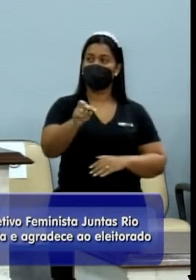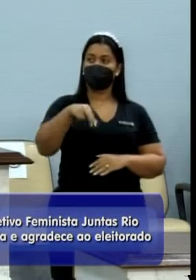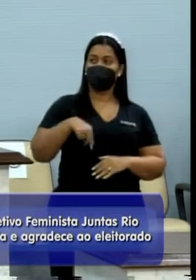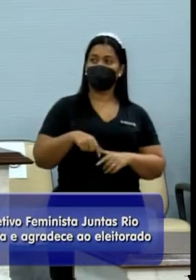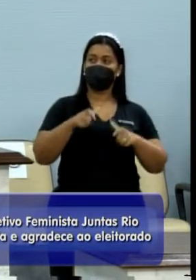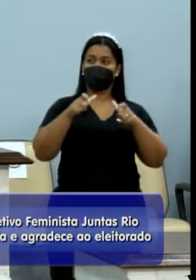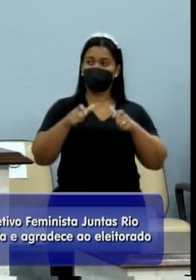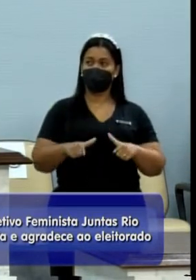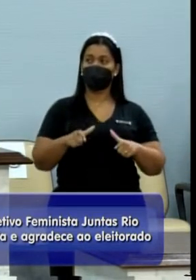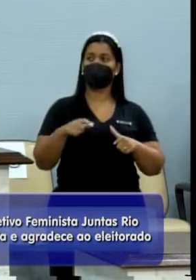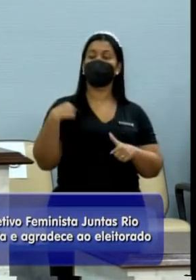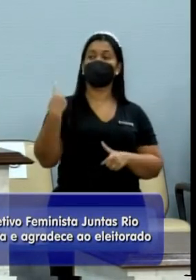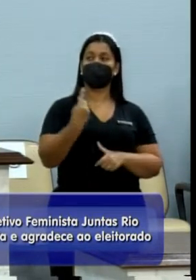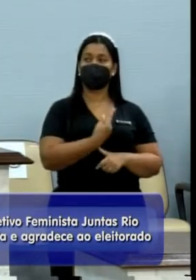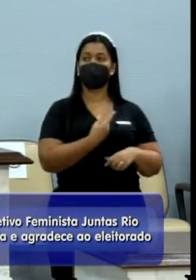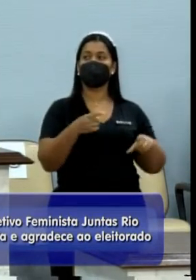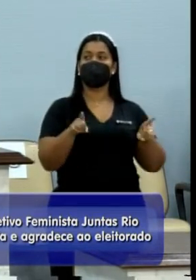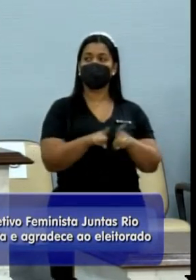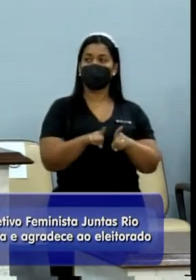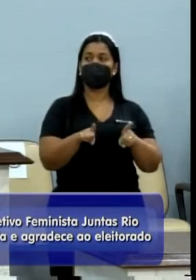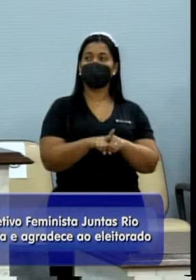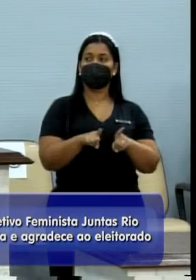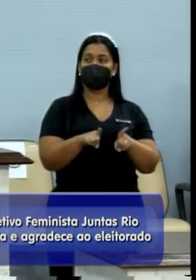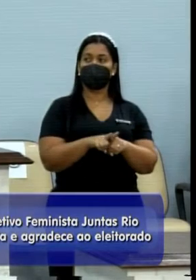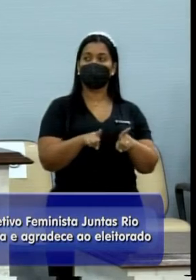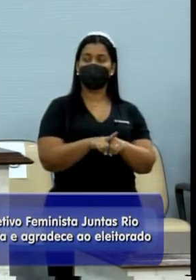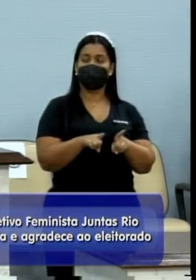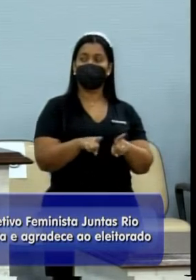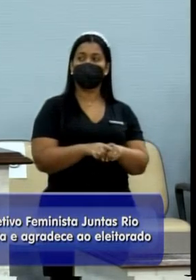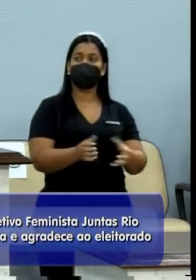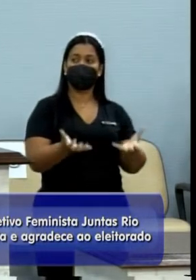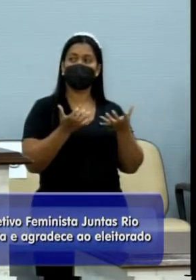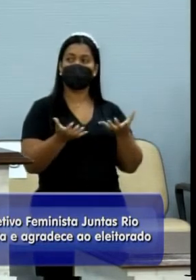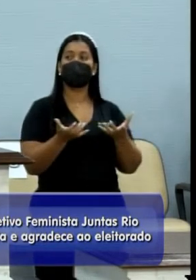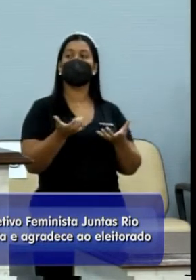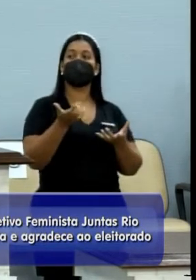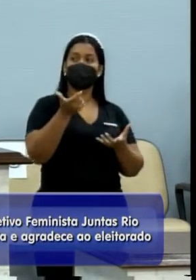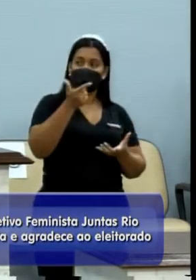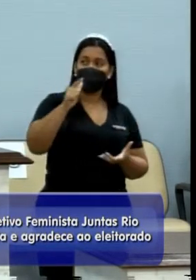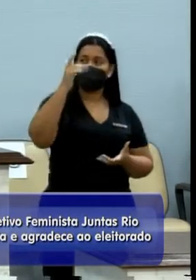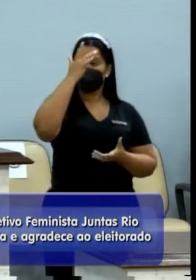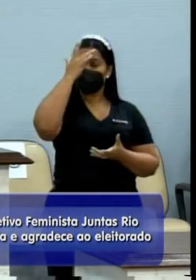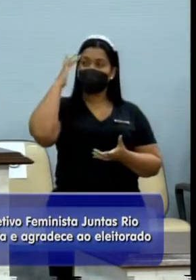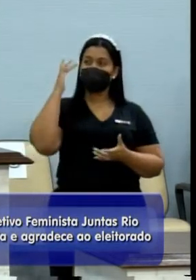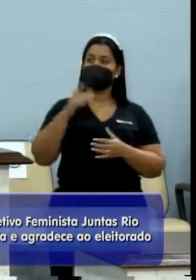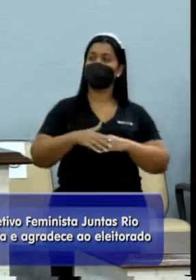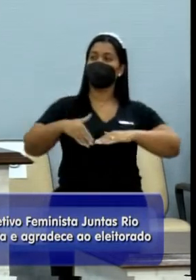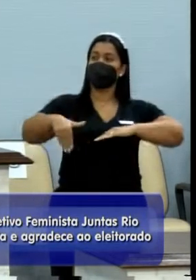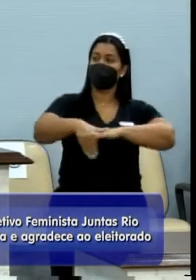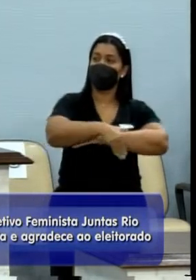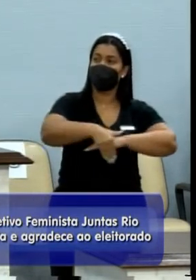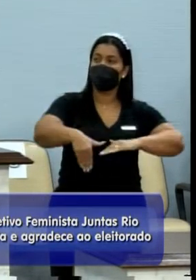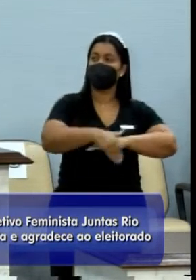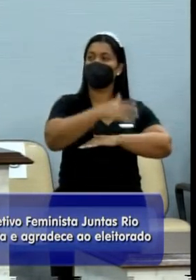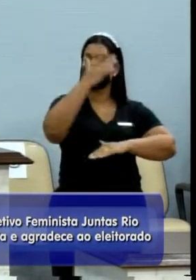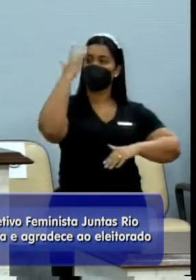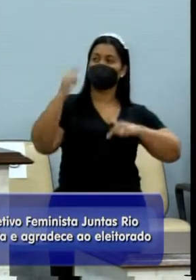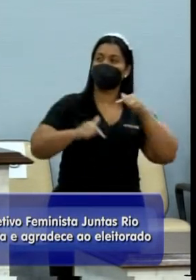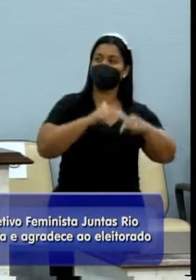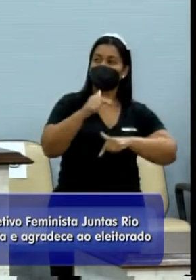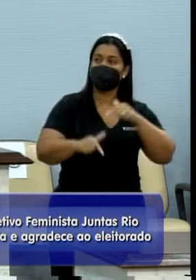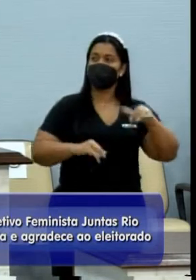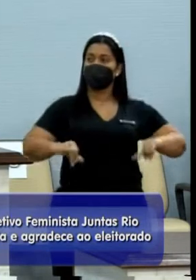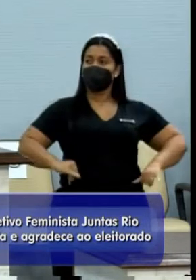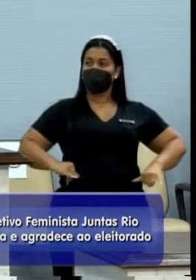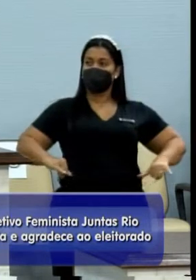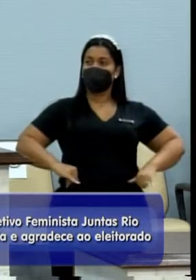esse espaço é nosso também. E que eu quero que mais pessoas, da rua, dos trabalhadores, aqueles que